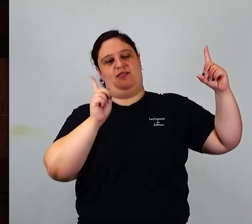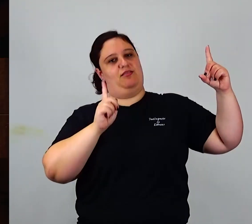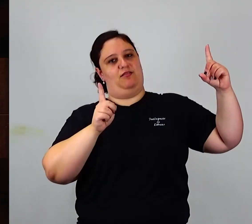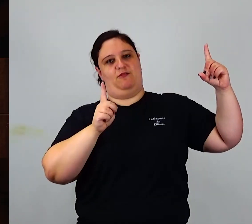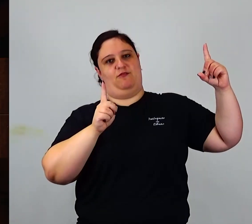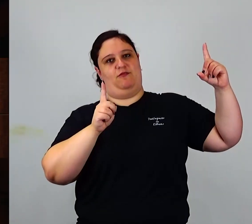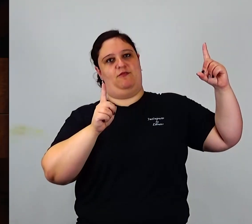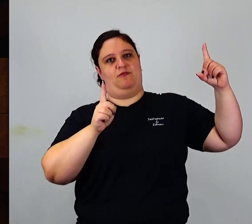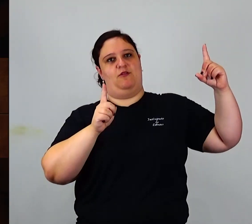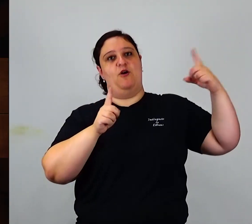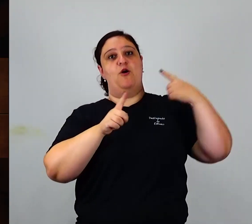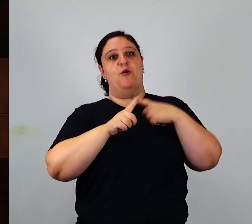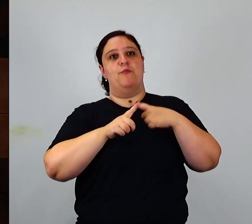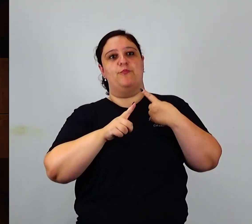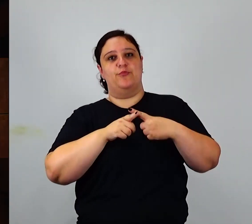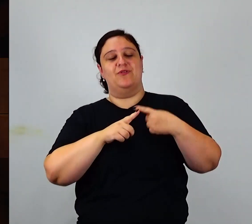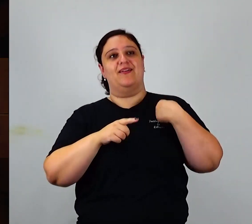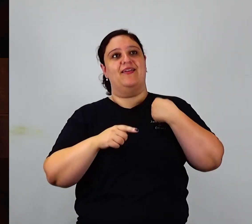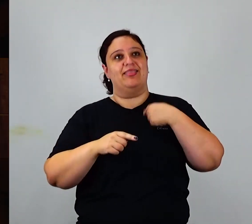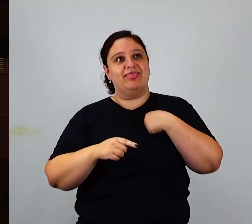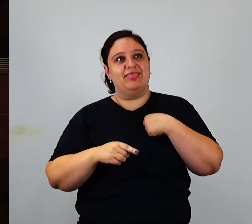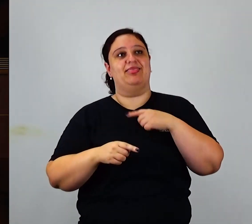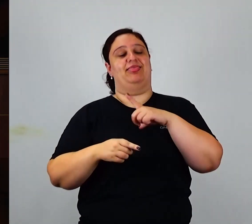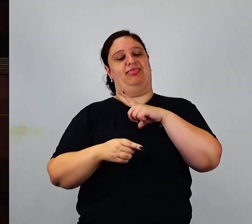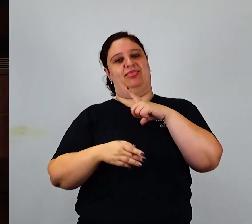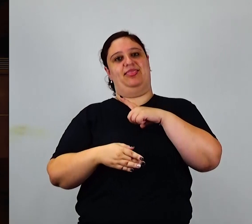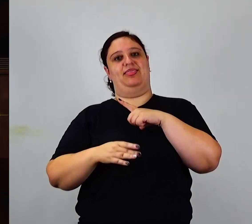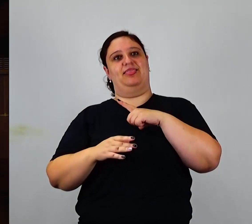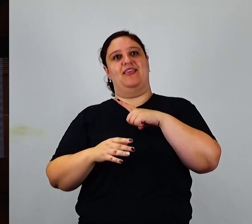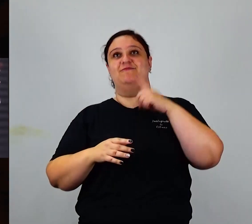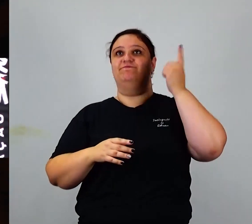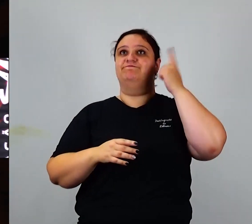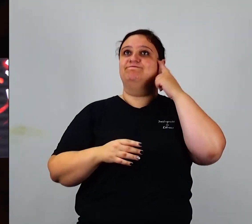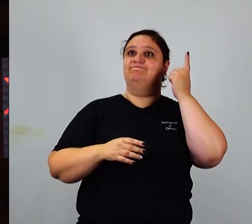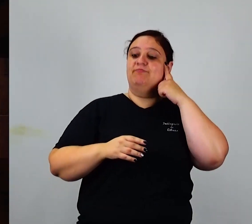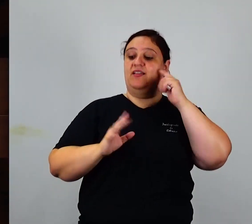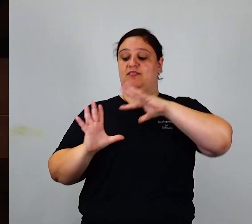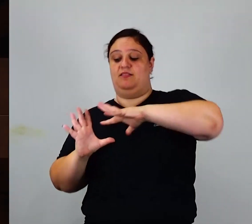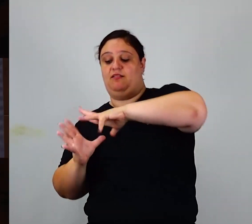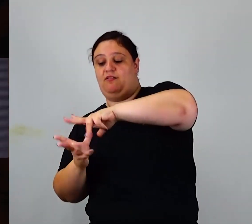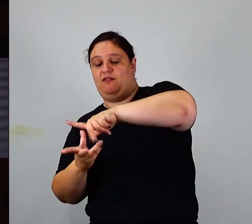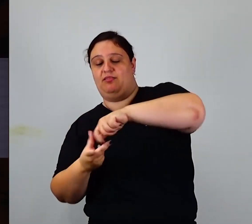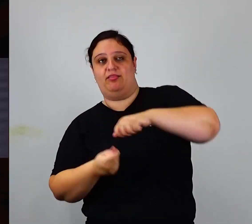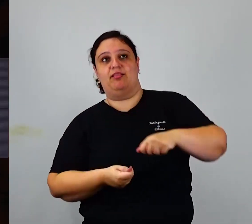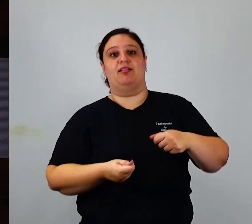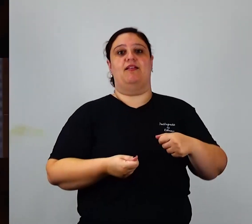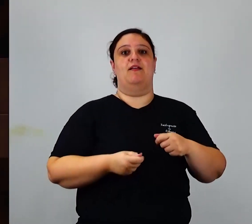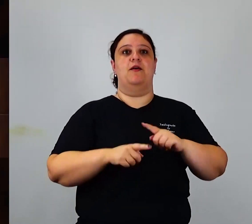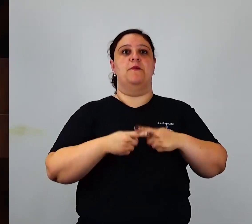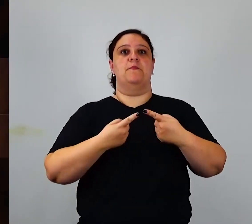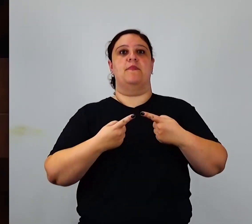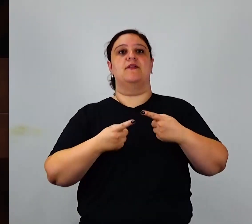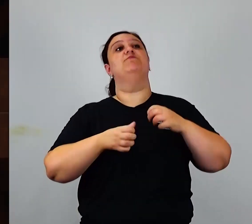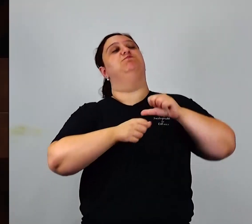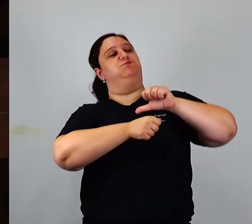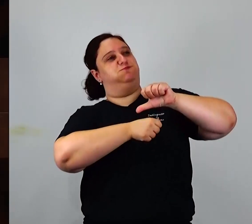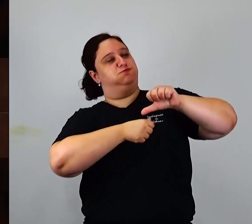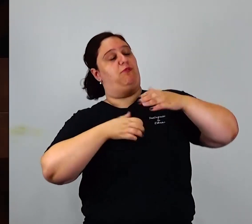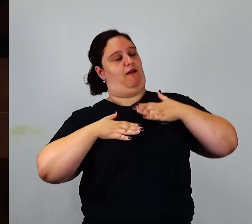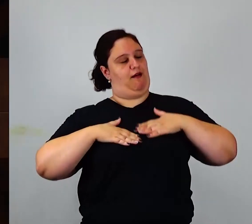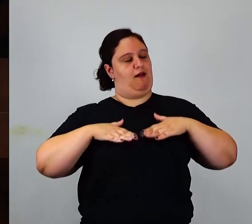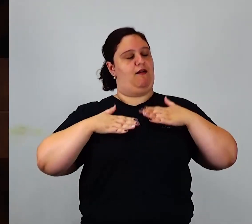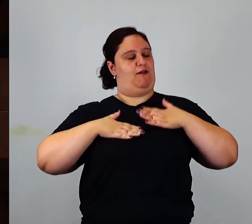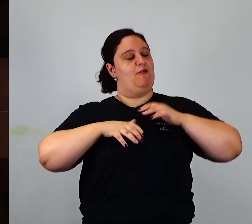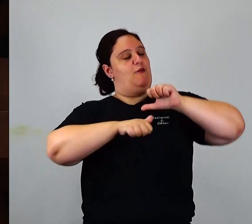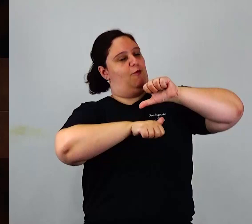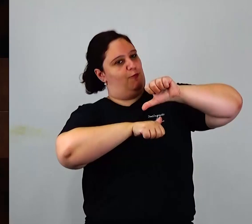nós ainda buscamos coisas aqui da terra, ainda pensamos coisas da terra. Mas o Senhor está trabalhando isso em você e em